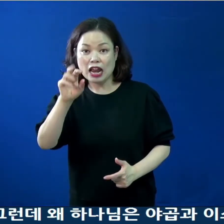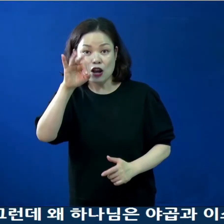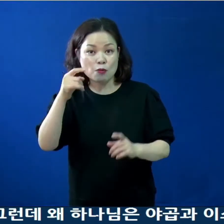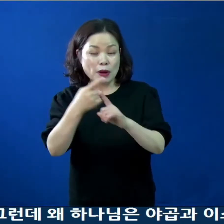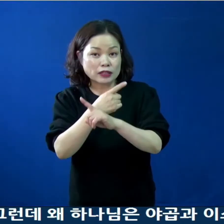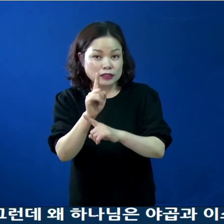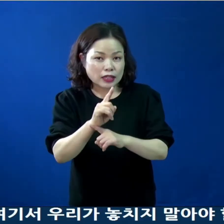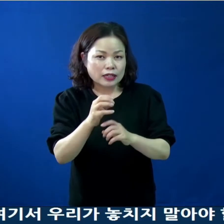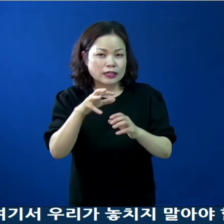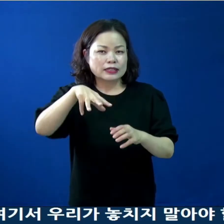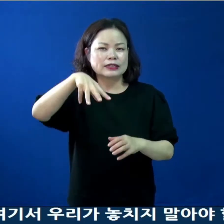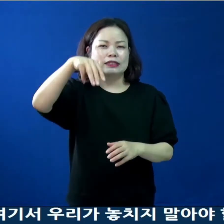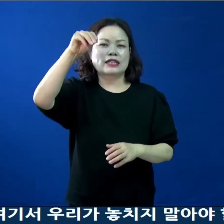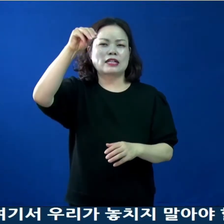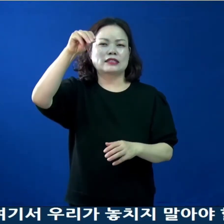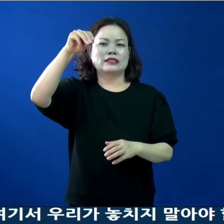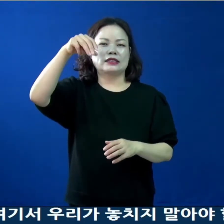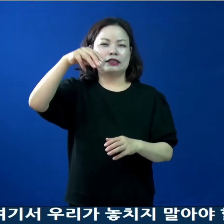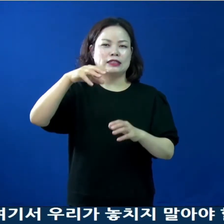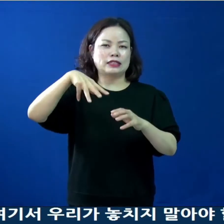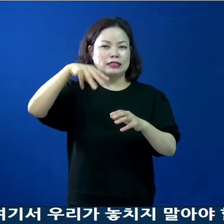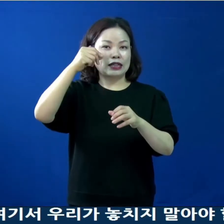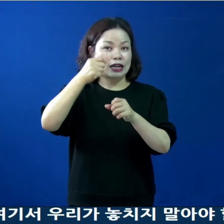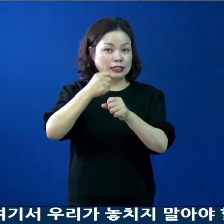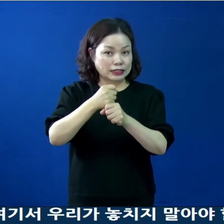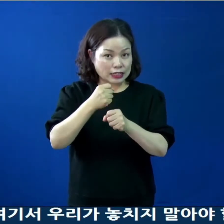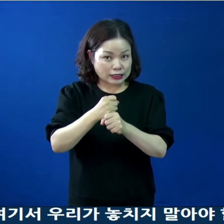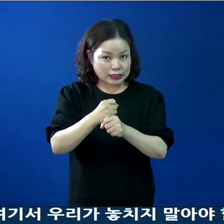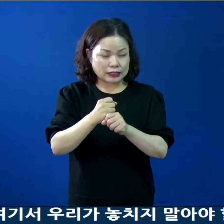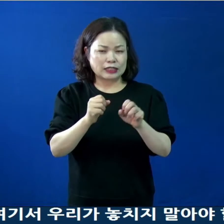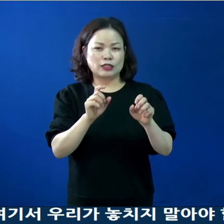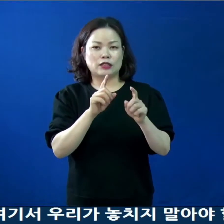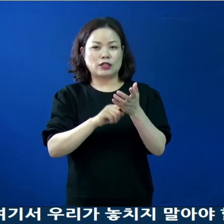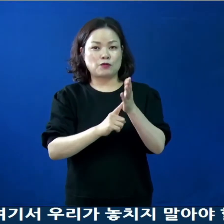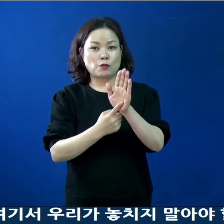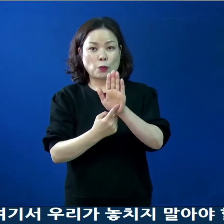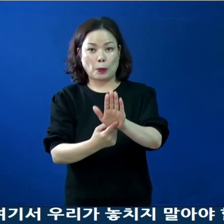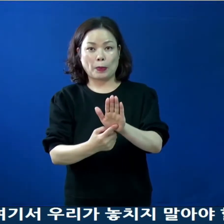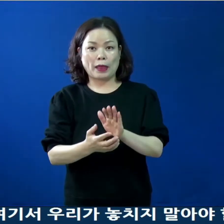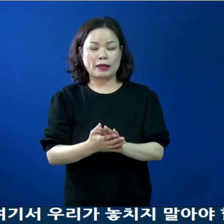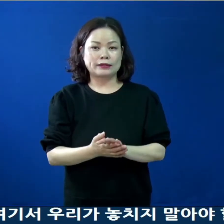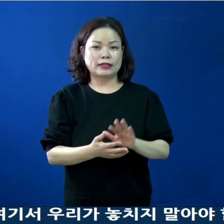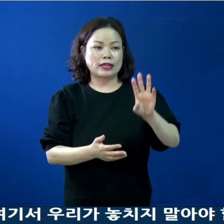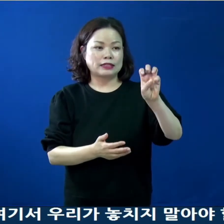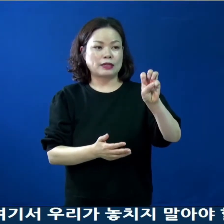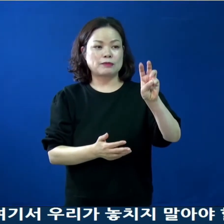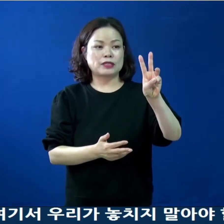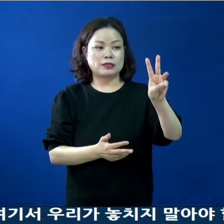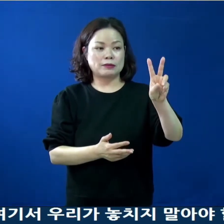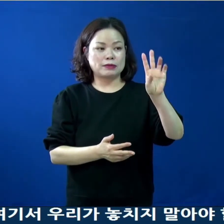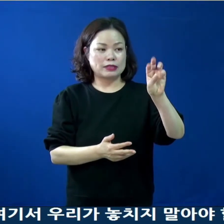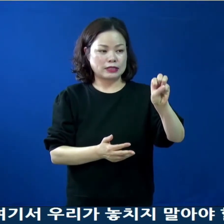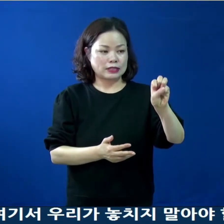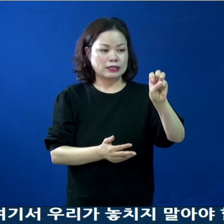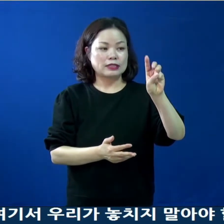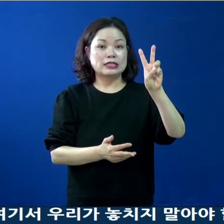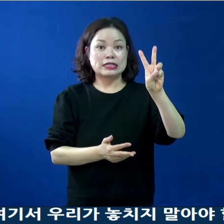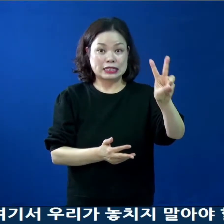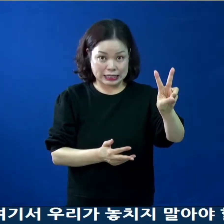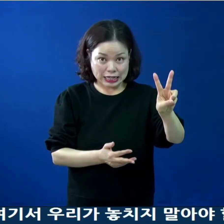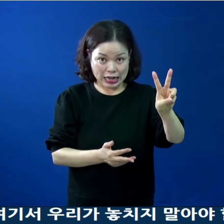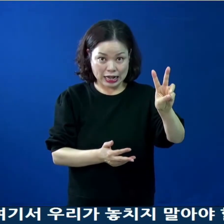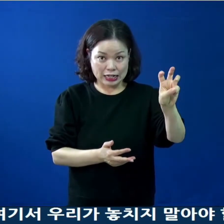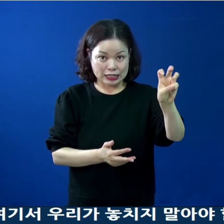그 창세기 32장에 나옵니다. 우리 말씀을 하셨는데 이 32장의 내용을 우리가 좀 간략하게 봐야